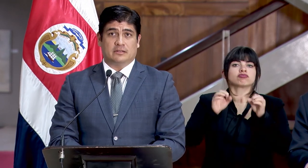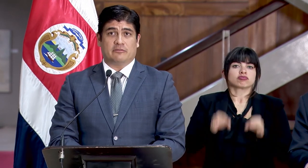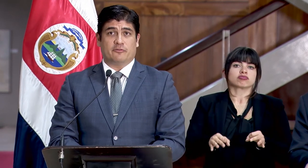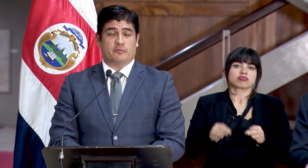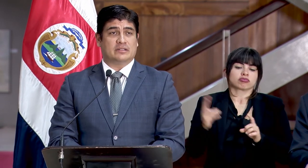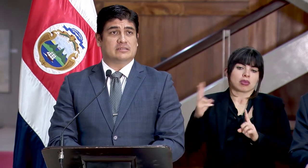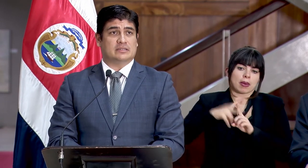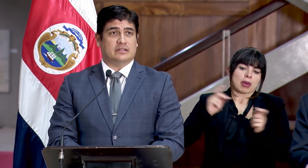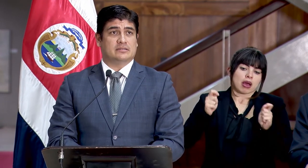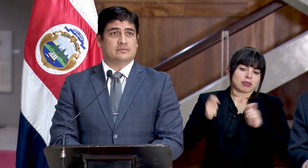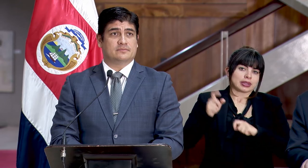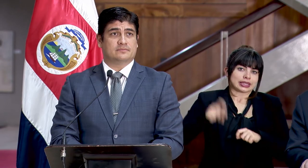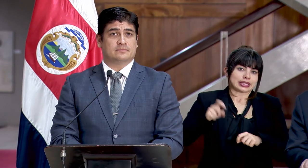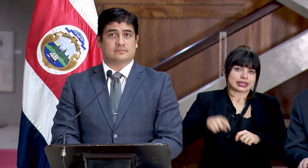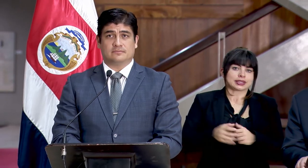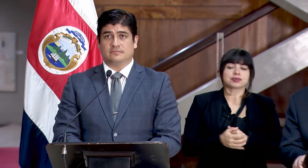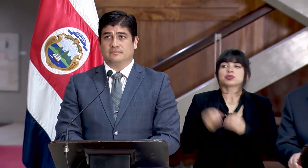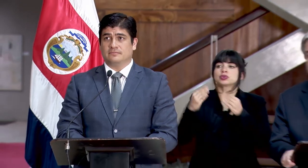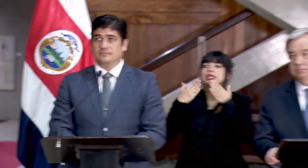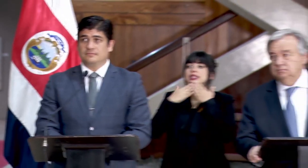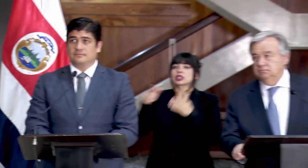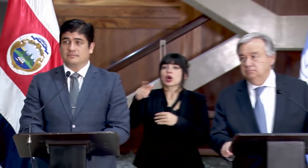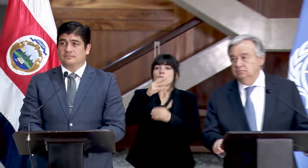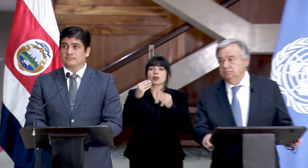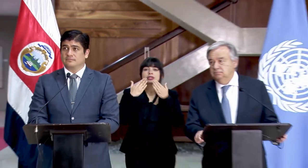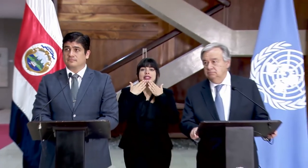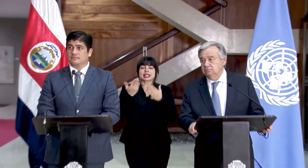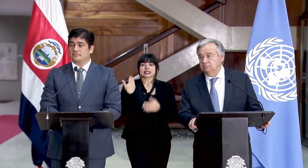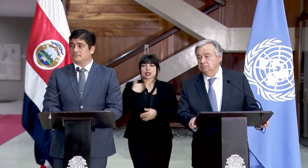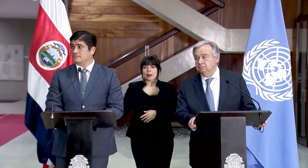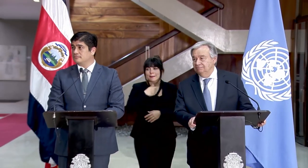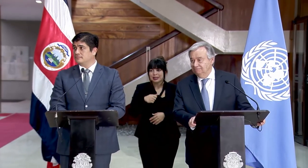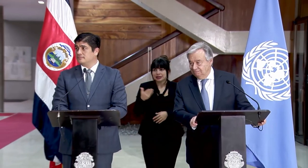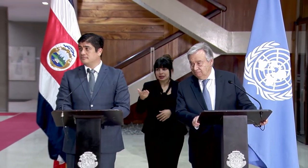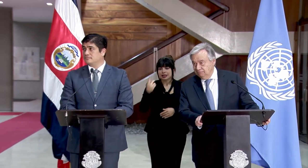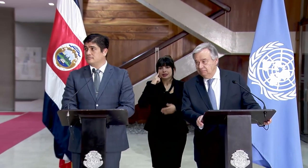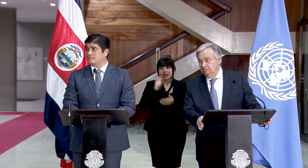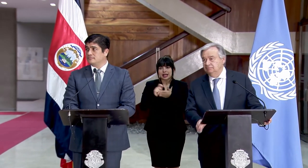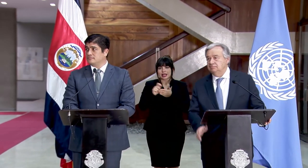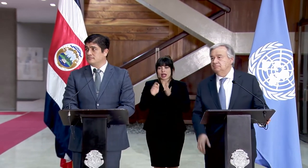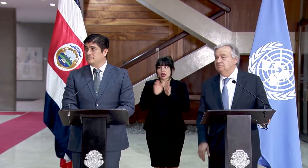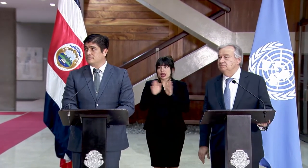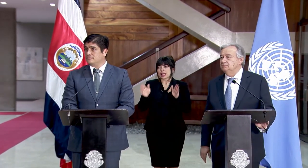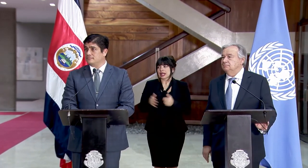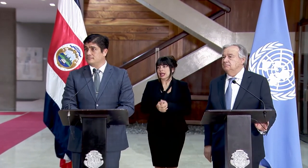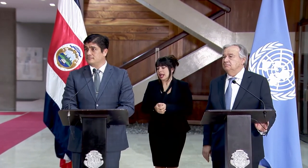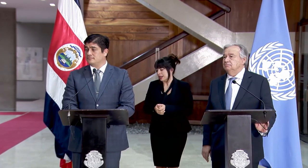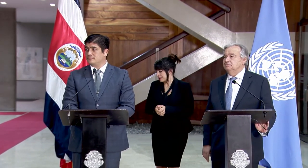adoptar las reformas necesarias. Muchas gracias, colegas. Muchas gracias al señor presidente, al señor secretario general,